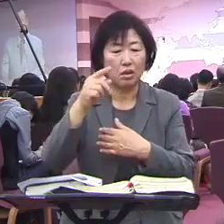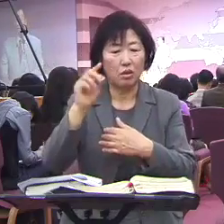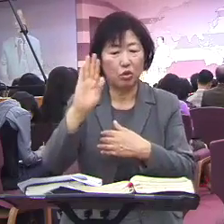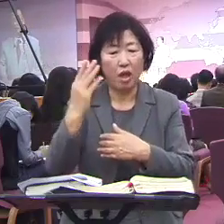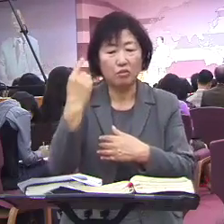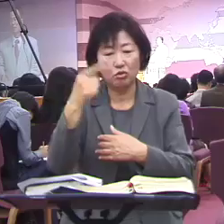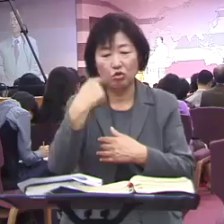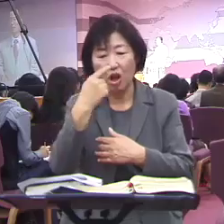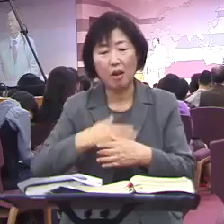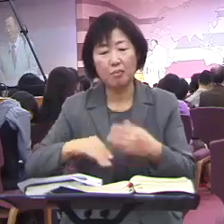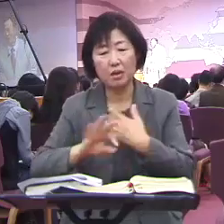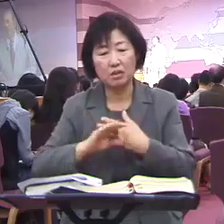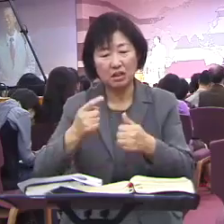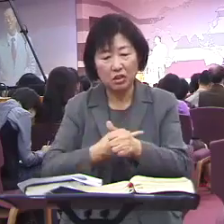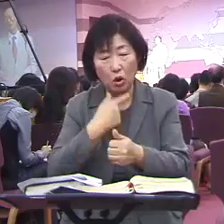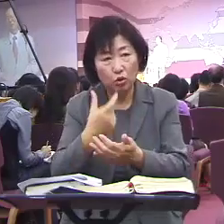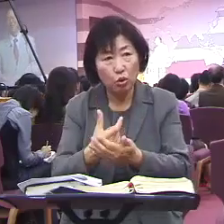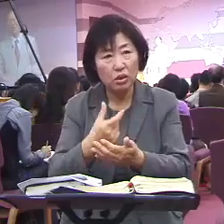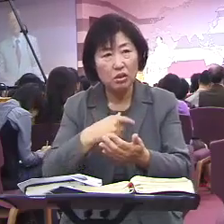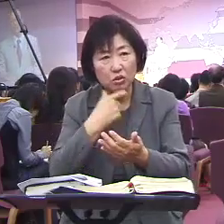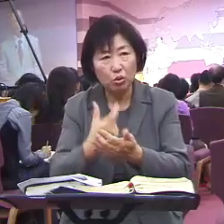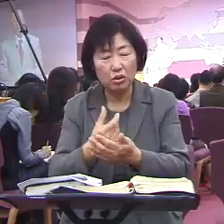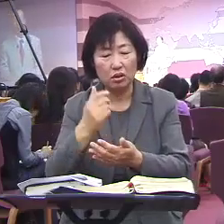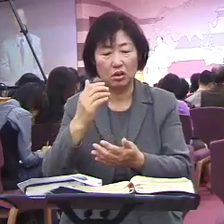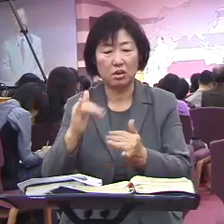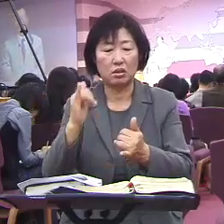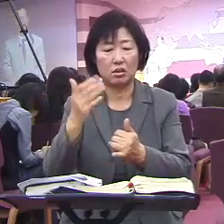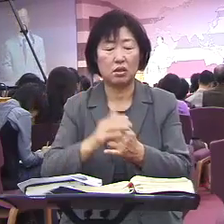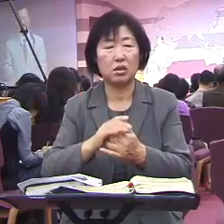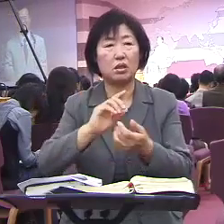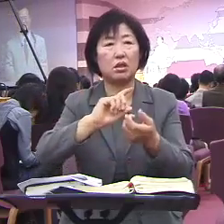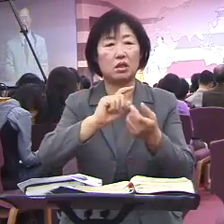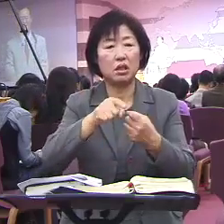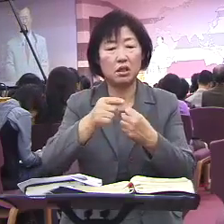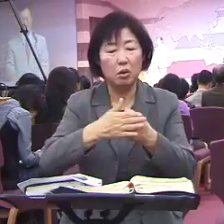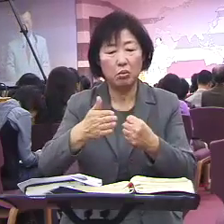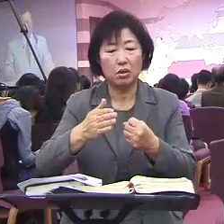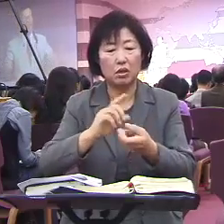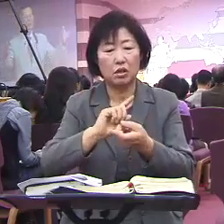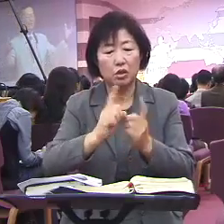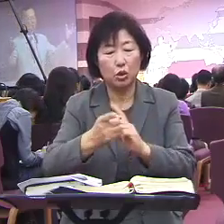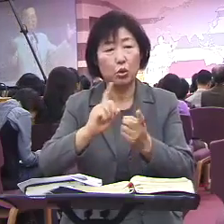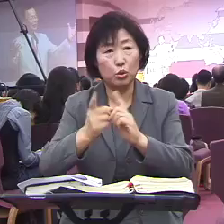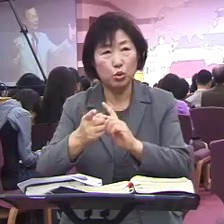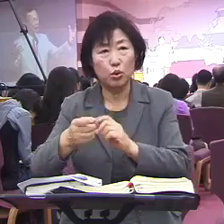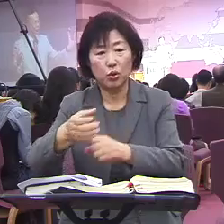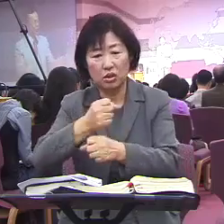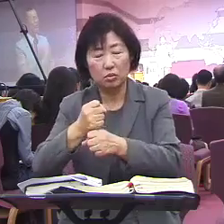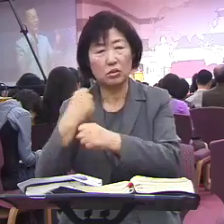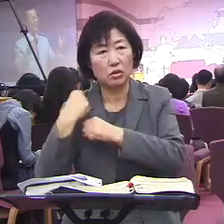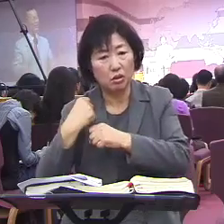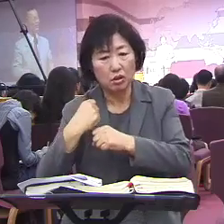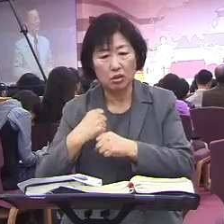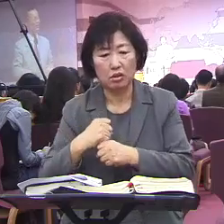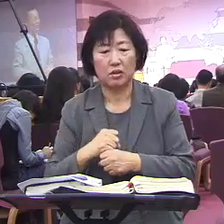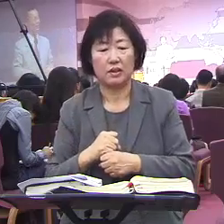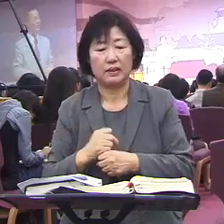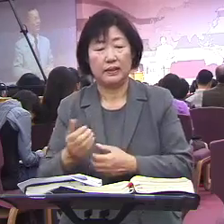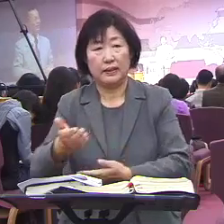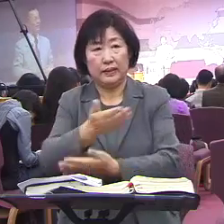생각하죠. 그러기 때문에 서로 짐을 져줘야죠. 그러기 때문에 burden을 sharing